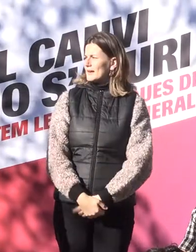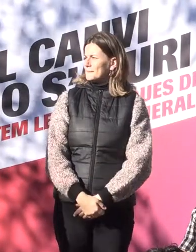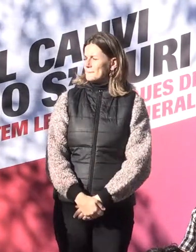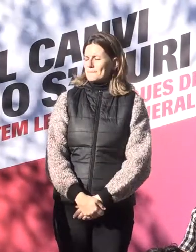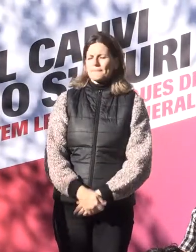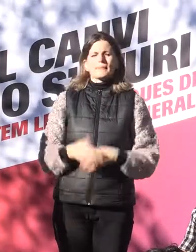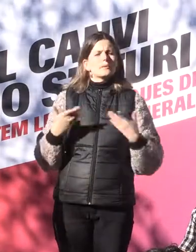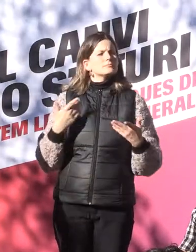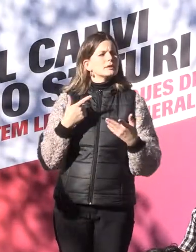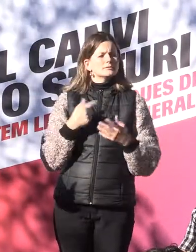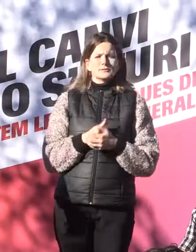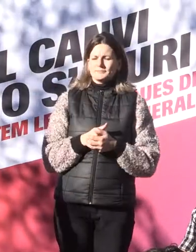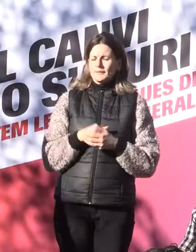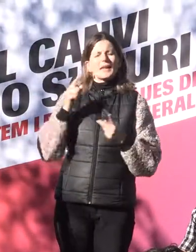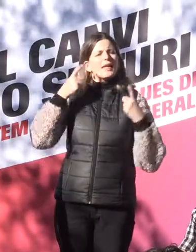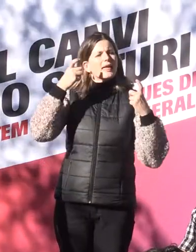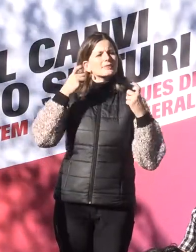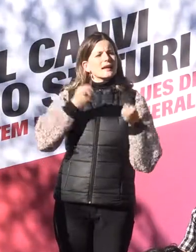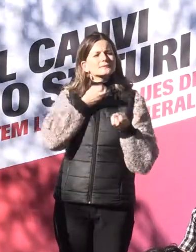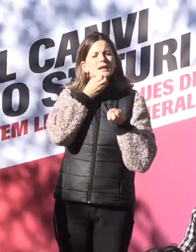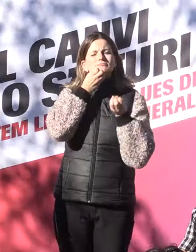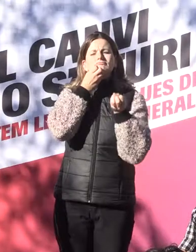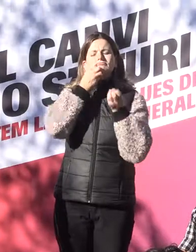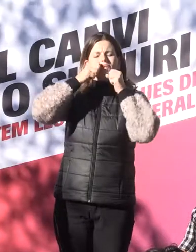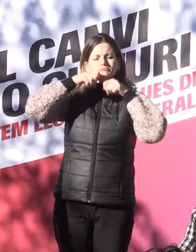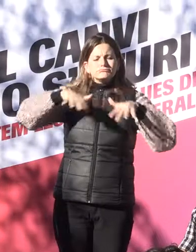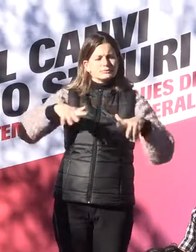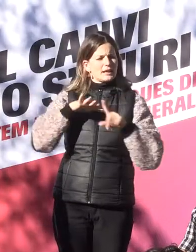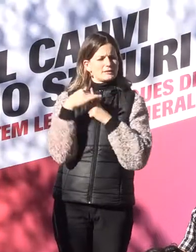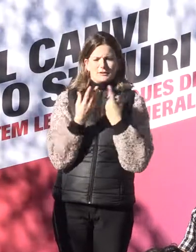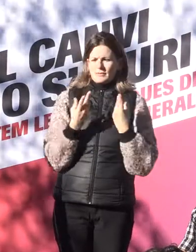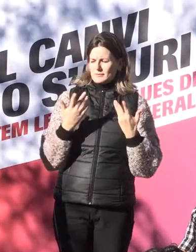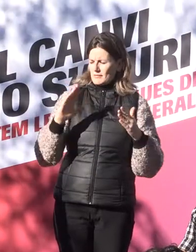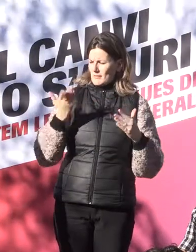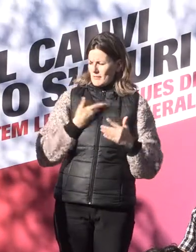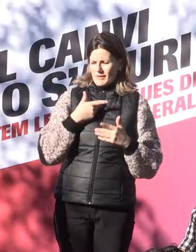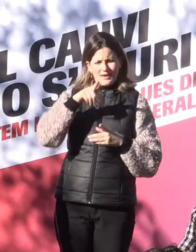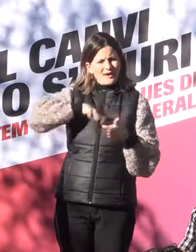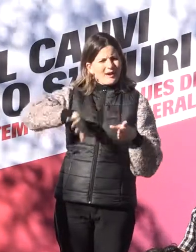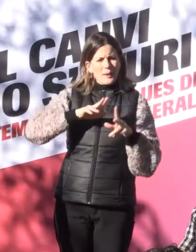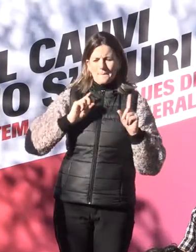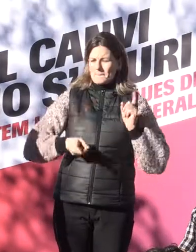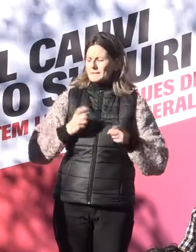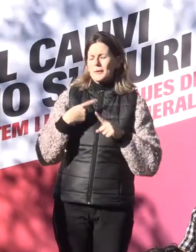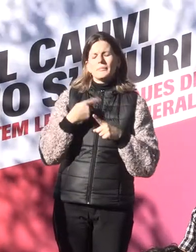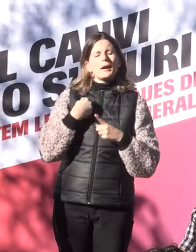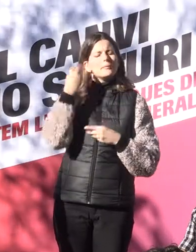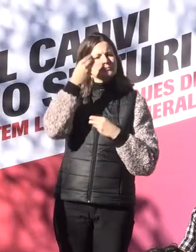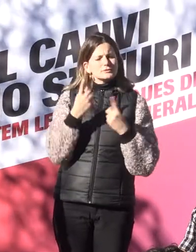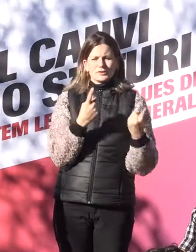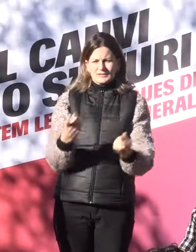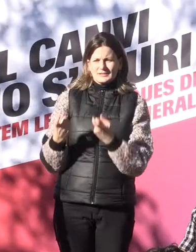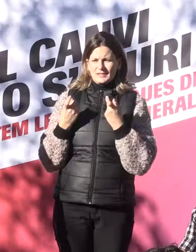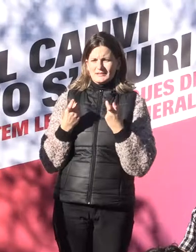pero pues para visibilizar toda esta situación que se está viviendo en méxico porque creo que es necesario